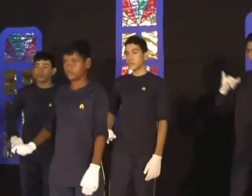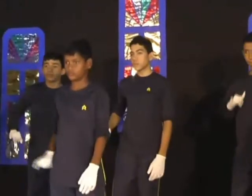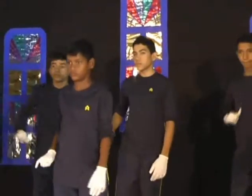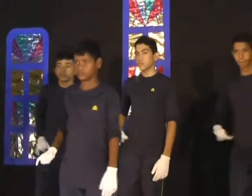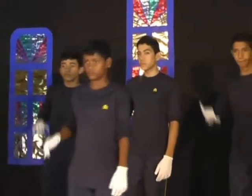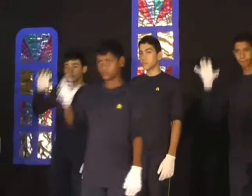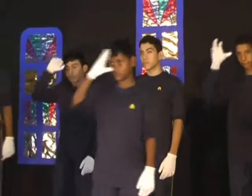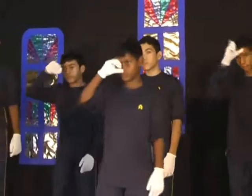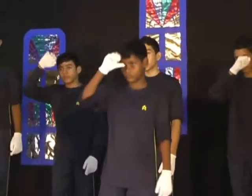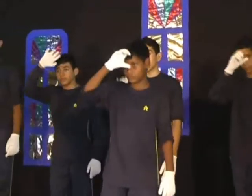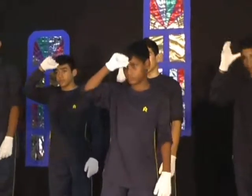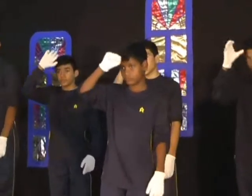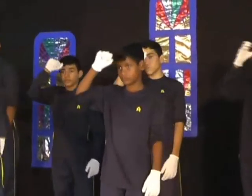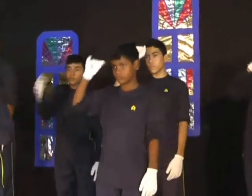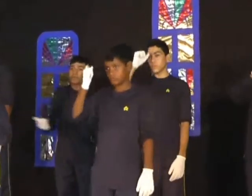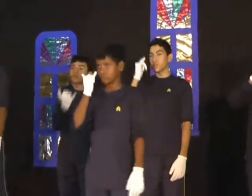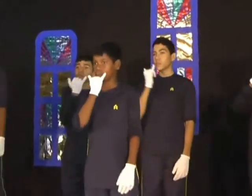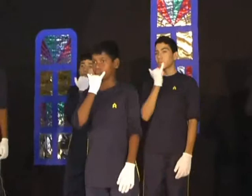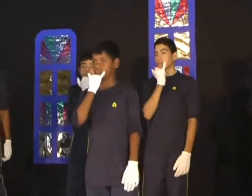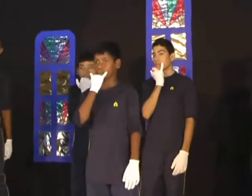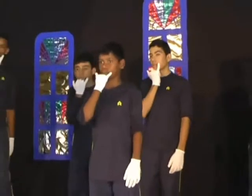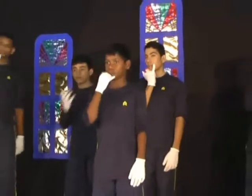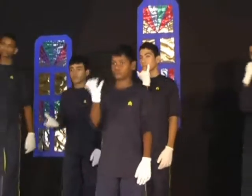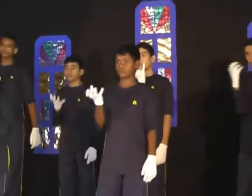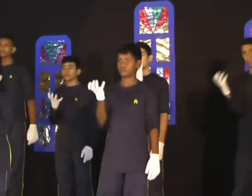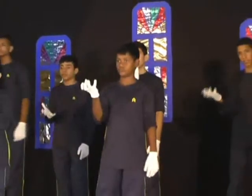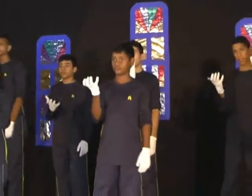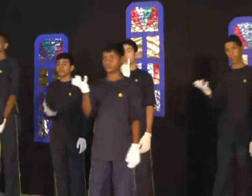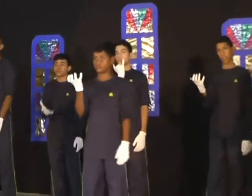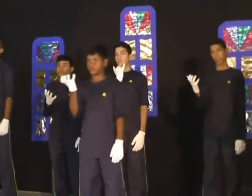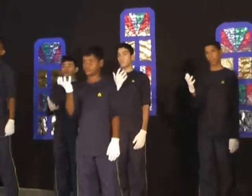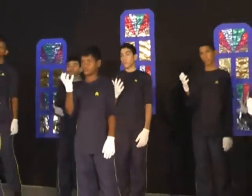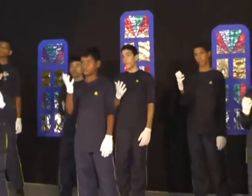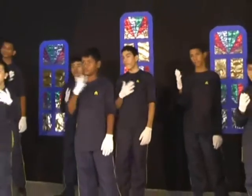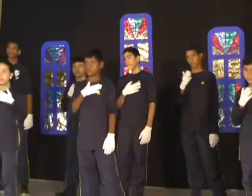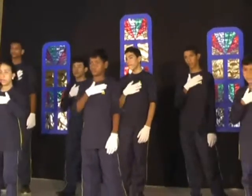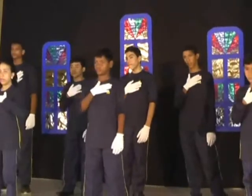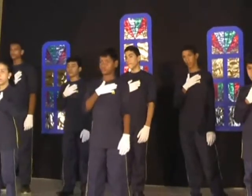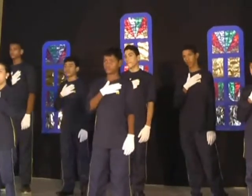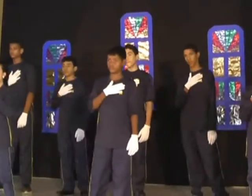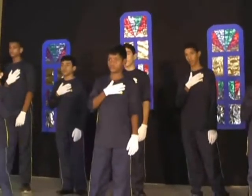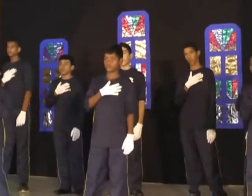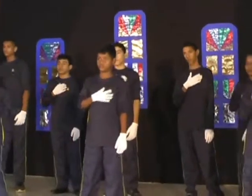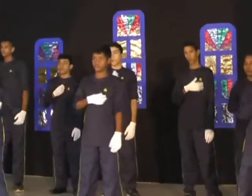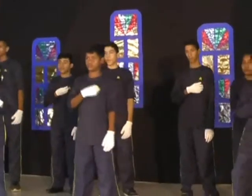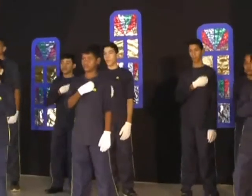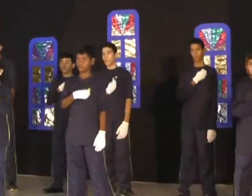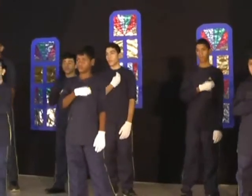perdoar é o que queres de mim. Que eu viva